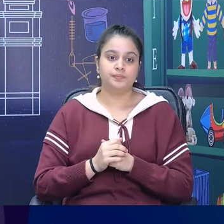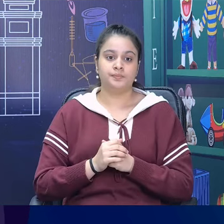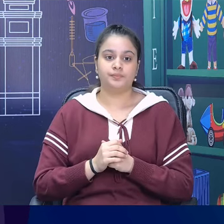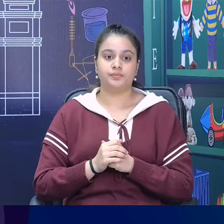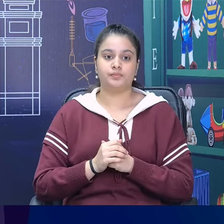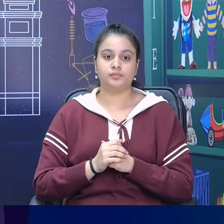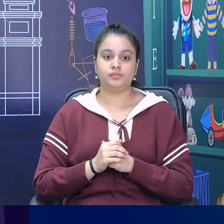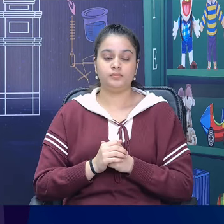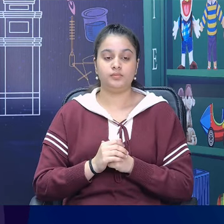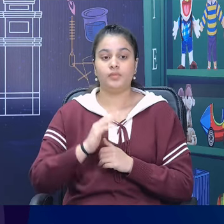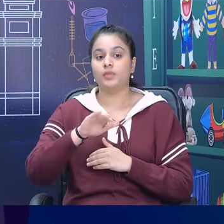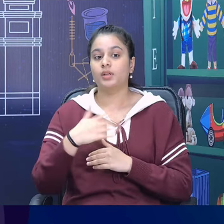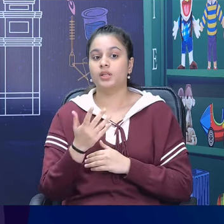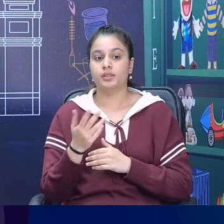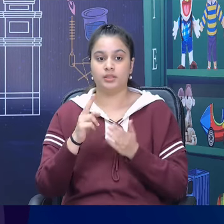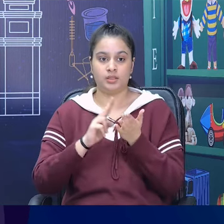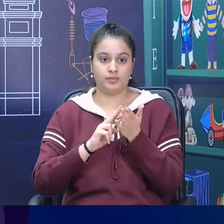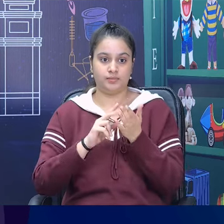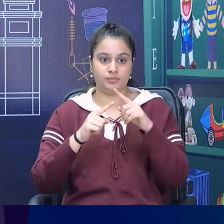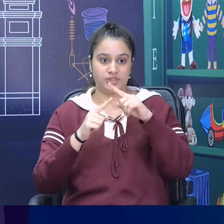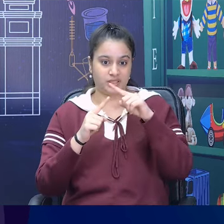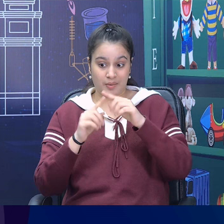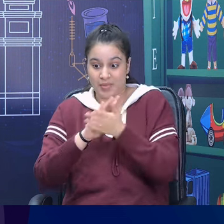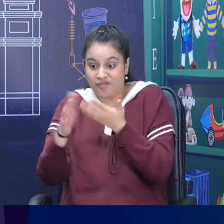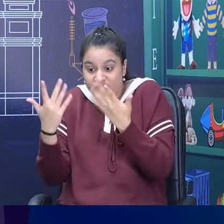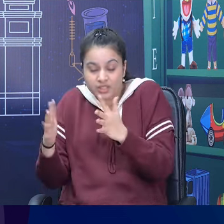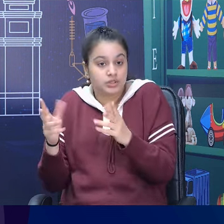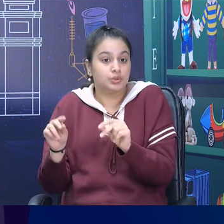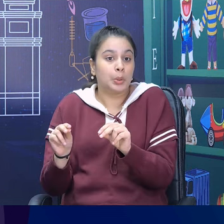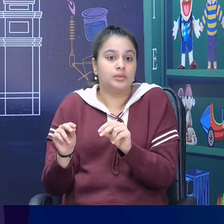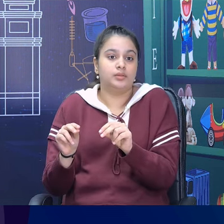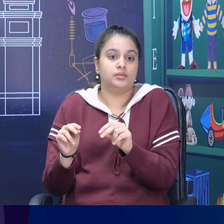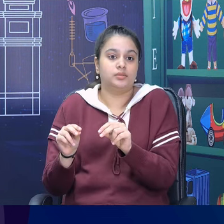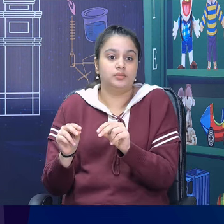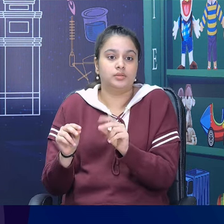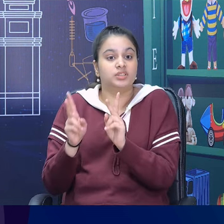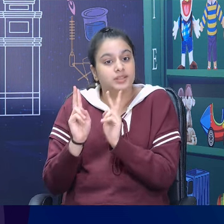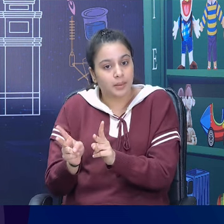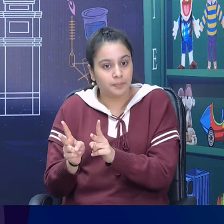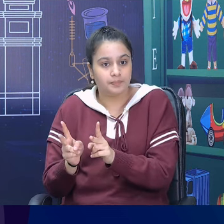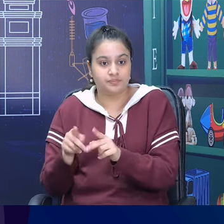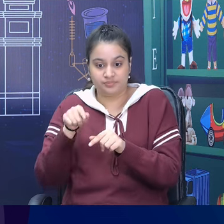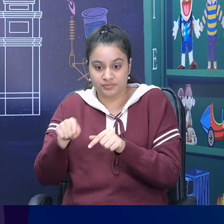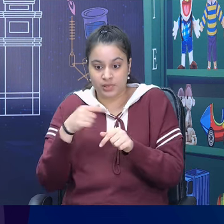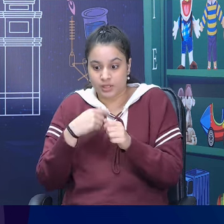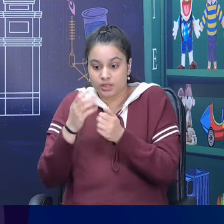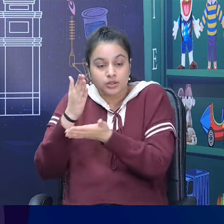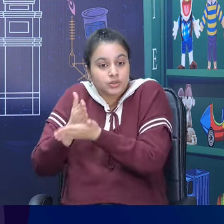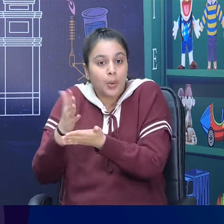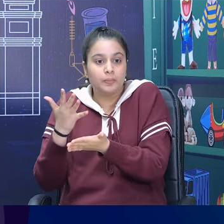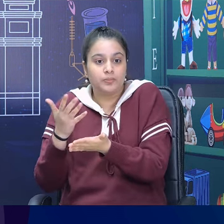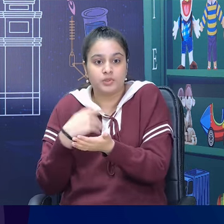डेसिमल्स नॉन टर्मिनेटिंग एंड रिपीटिंग डेसिमल्स की हम जब बात करते हैं तो यह ऐसे हैं जो ना तो कभी रुकते हैं डेसीमल